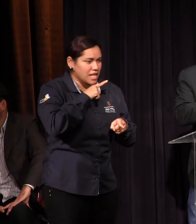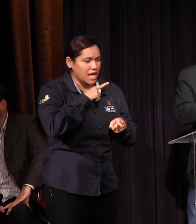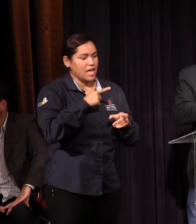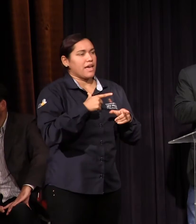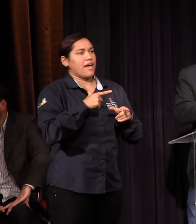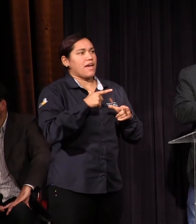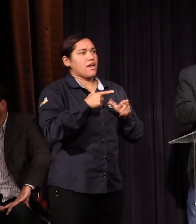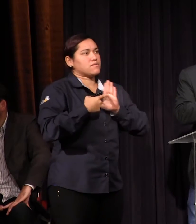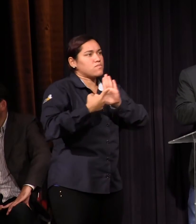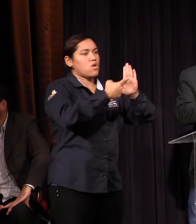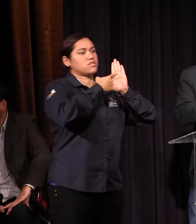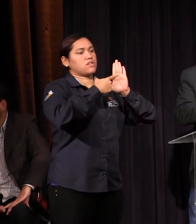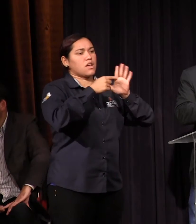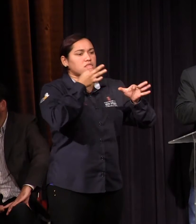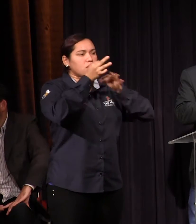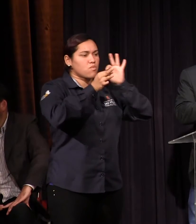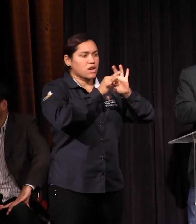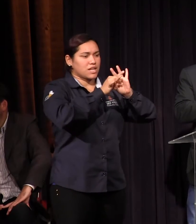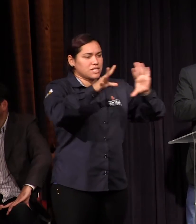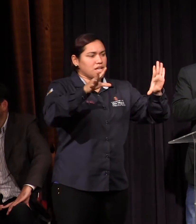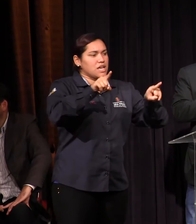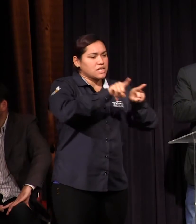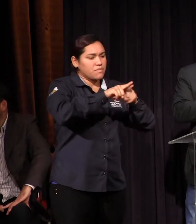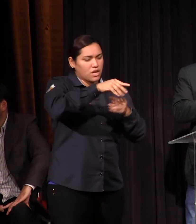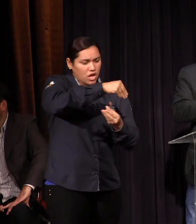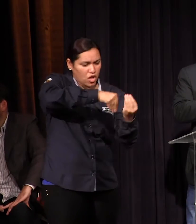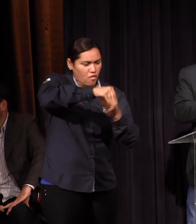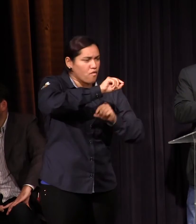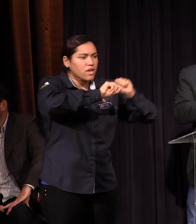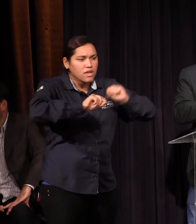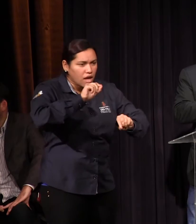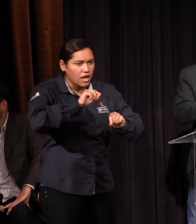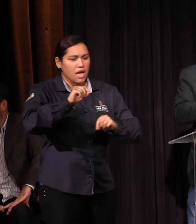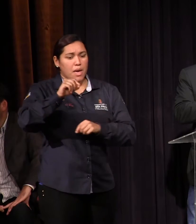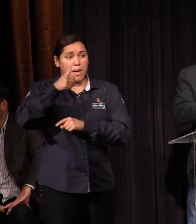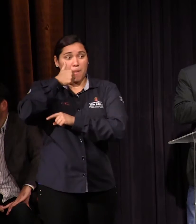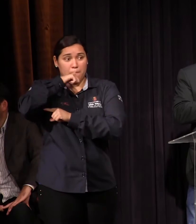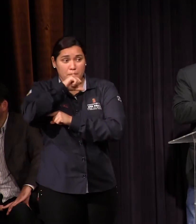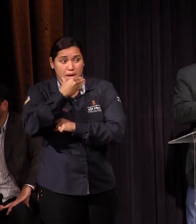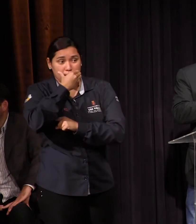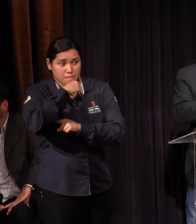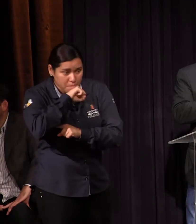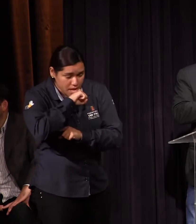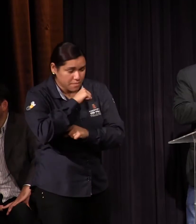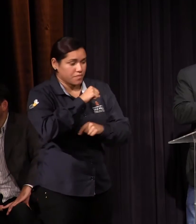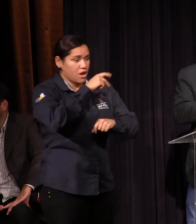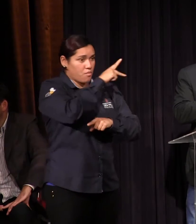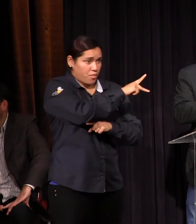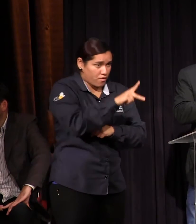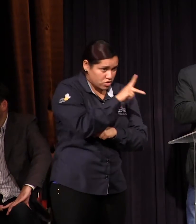democrática e de representatividade envolvendo pais e educadores educandos na implementação